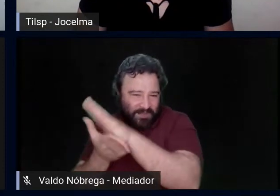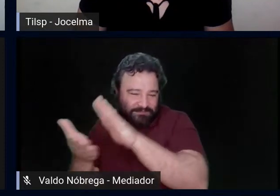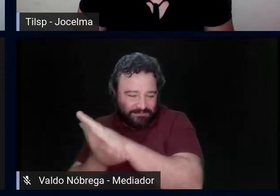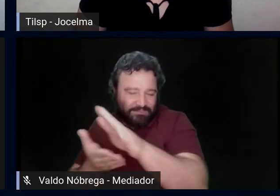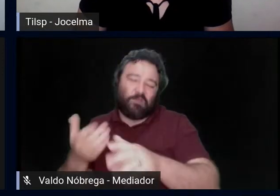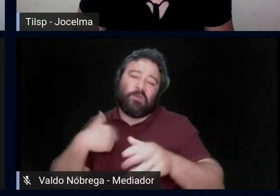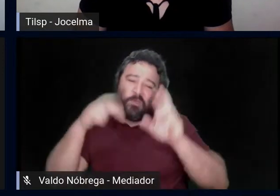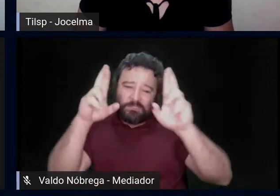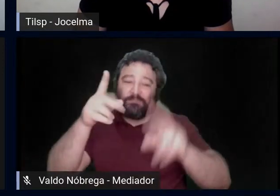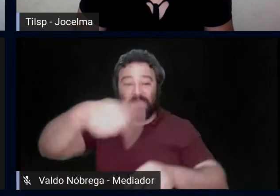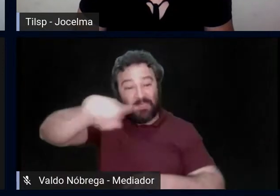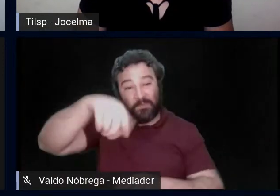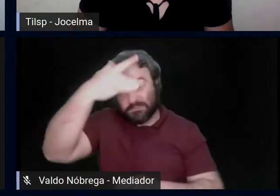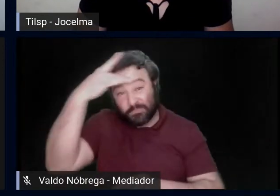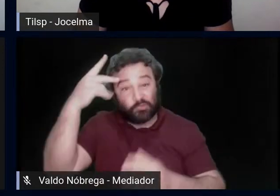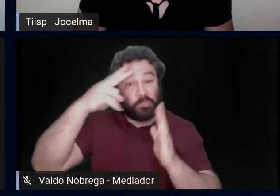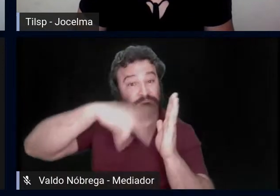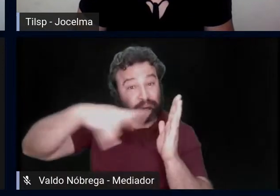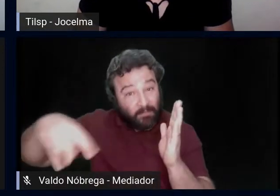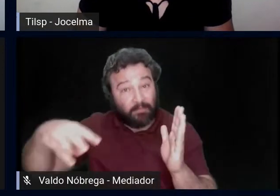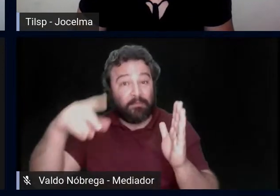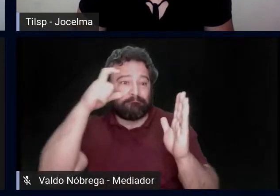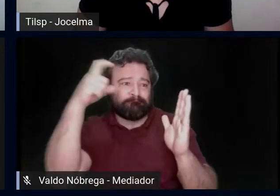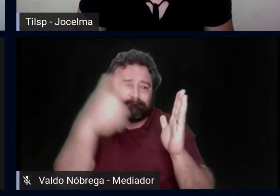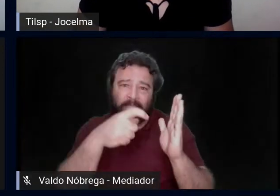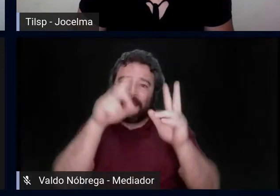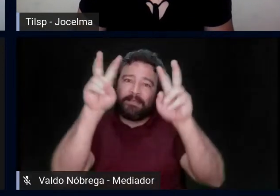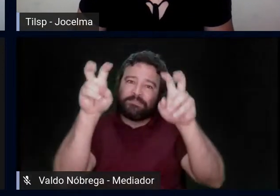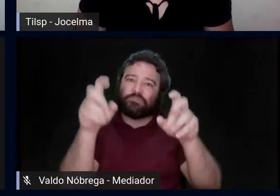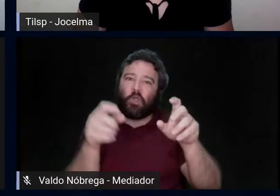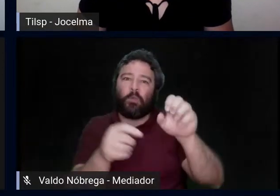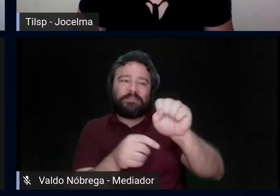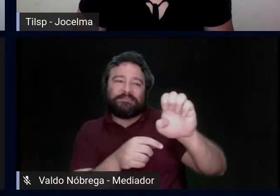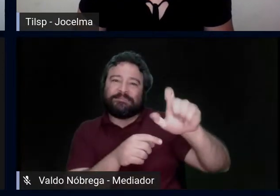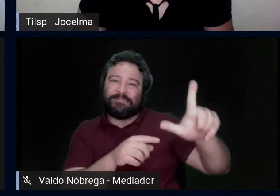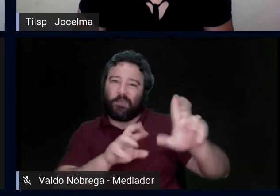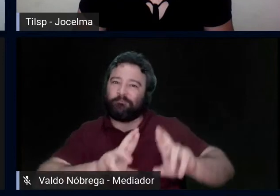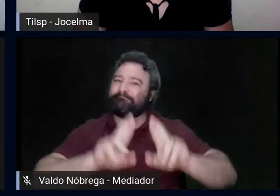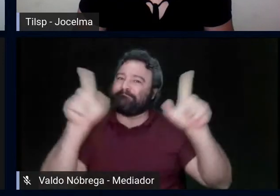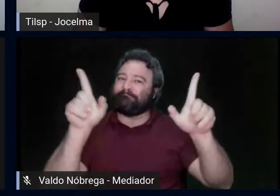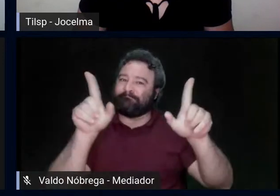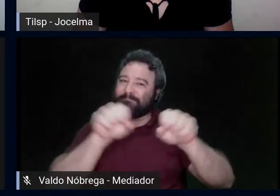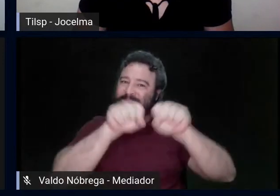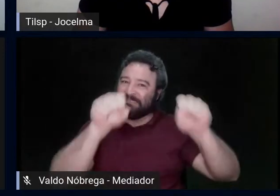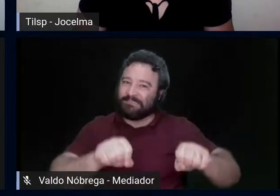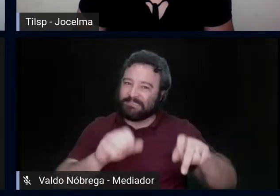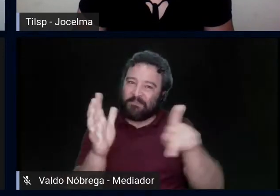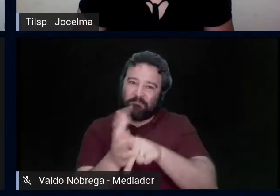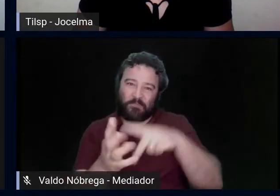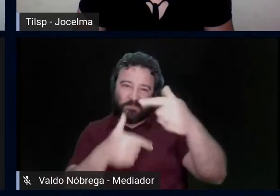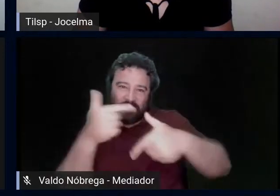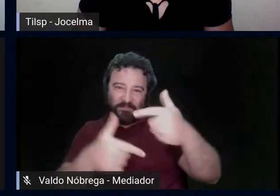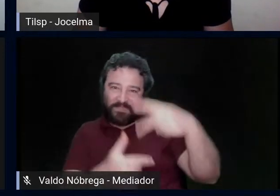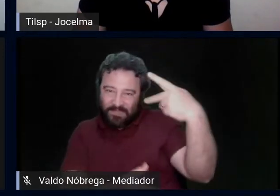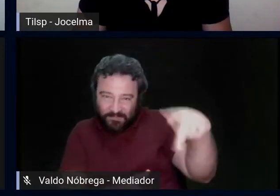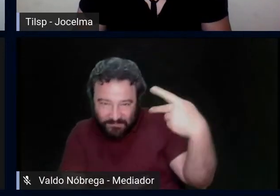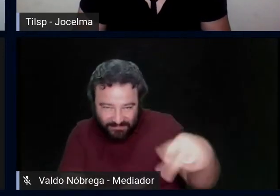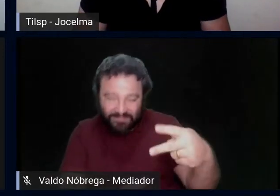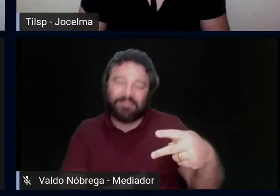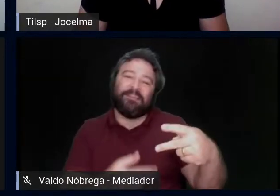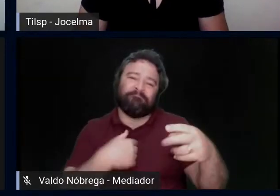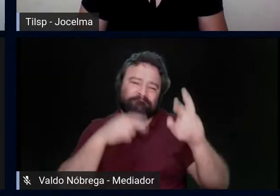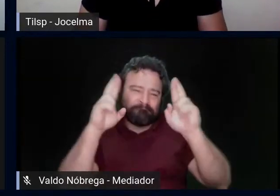publicação também no livro. Então, torço para que as pessoas, né, tiverem mais interesse sobre